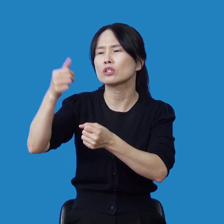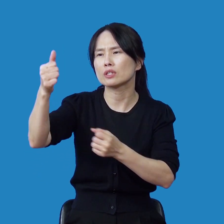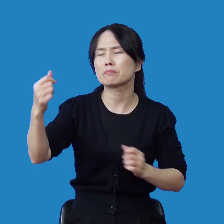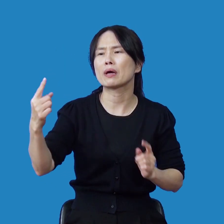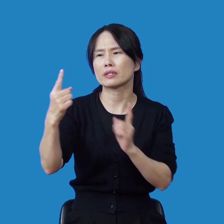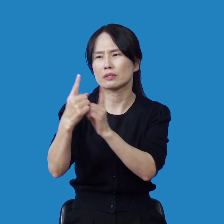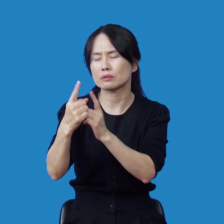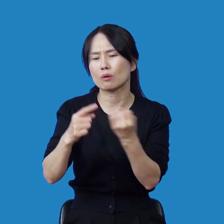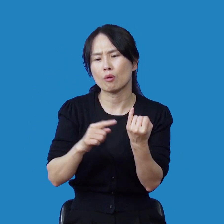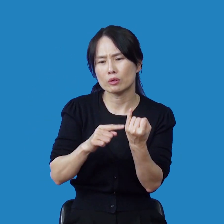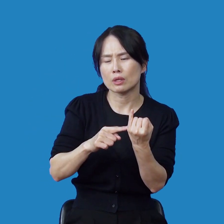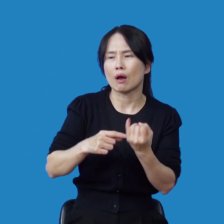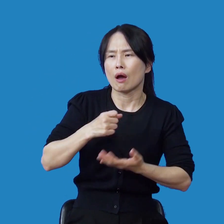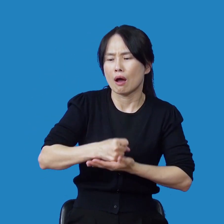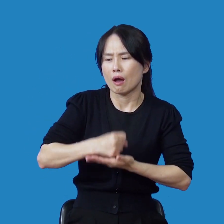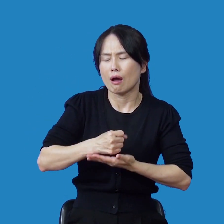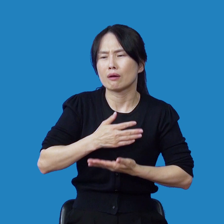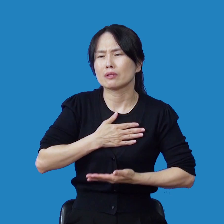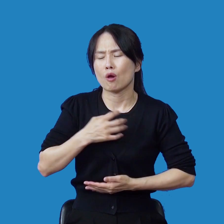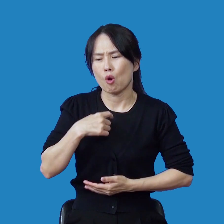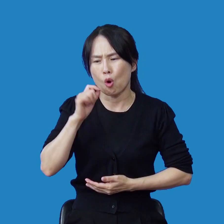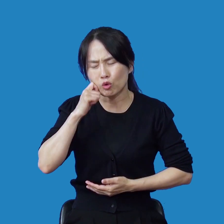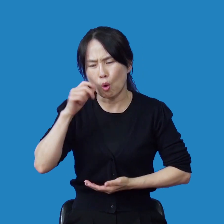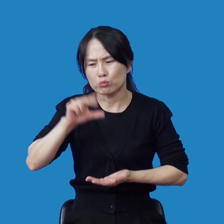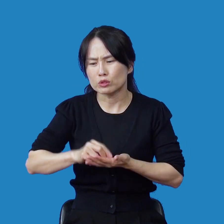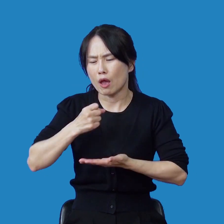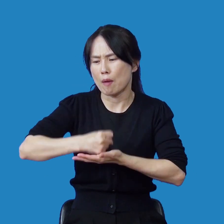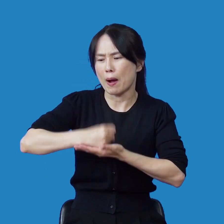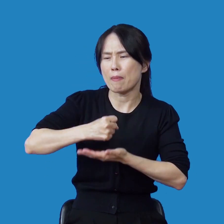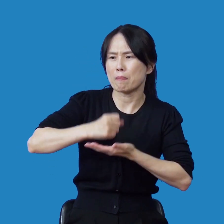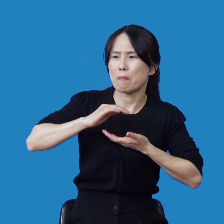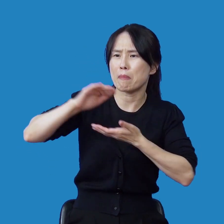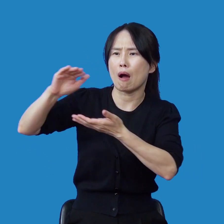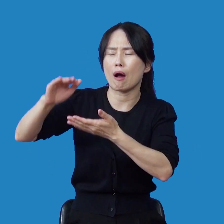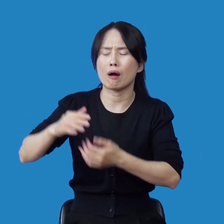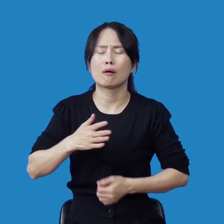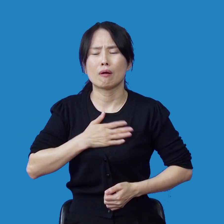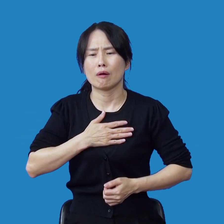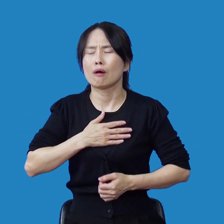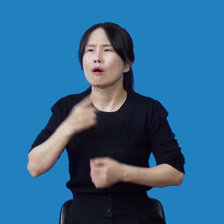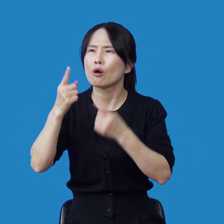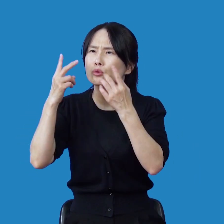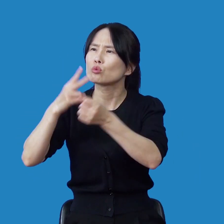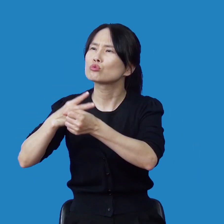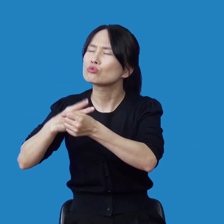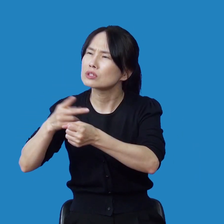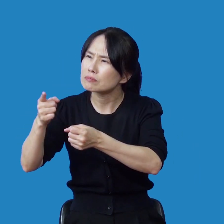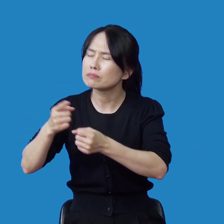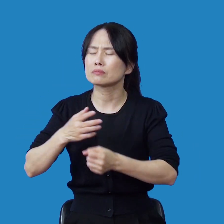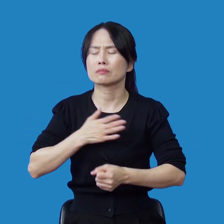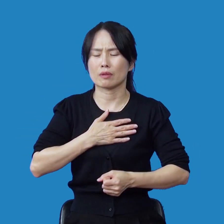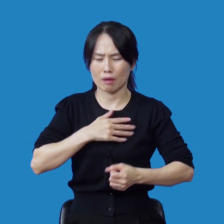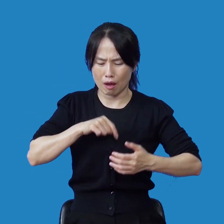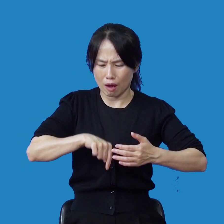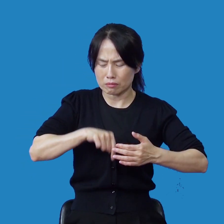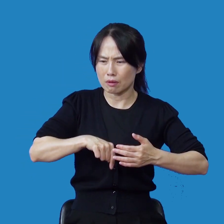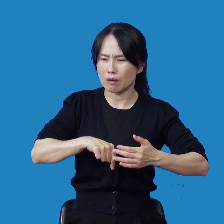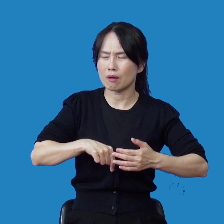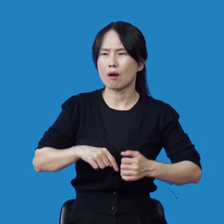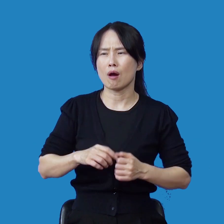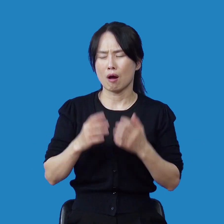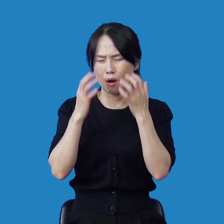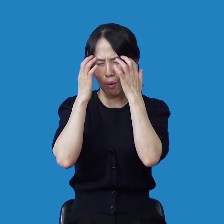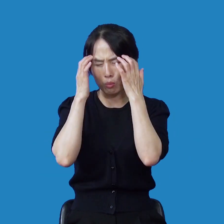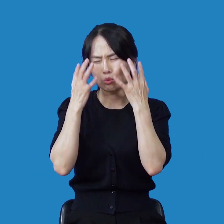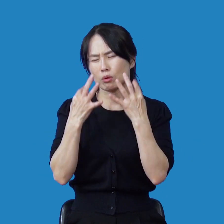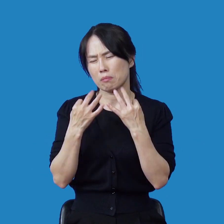이 슬픔에 대해서 얘기를 쏟아놓았습니다. 교수님, 제 내면 속에 고통의 거대한 덩어리가 박혀